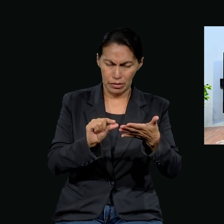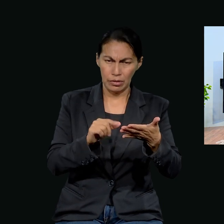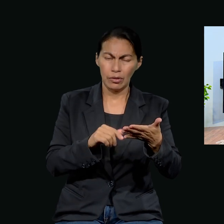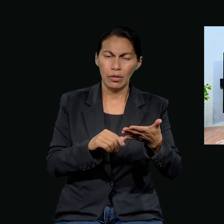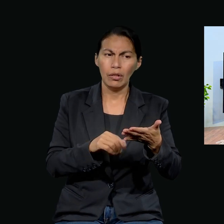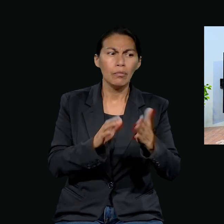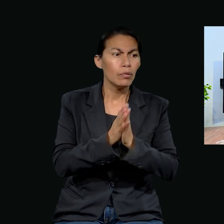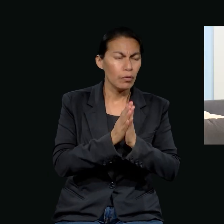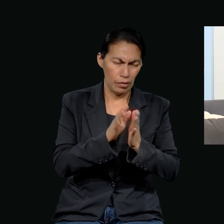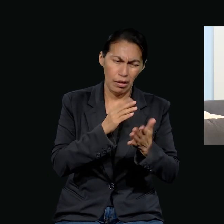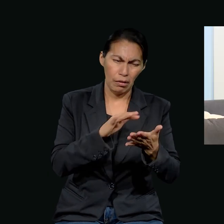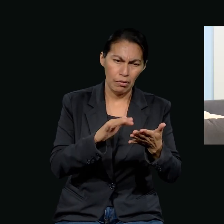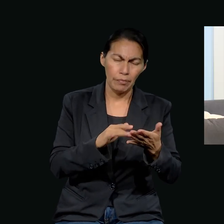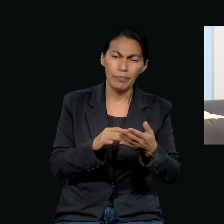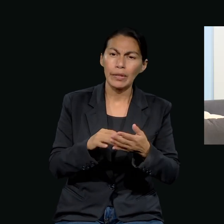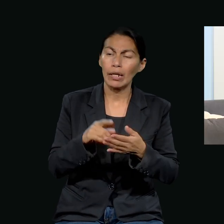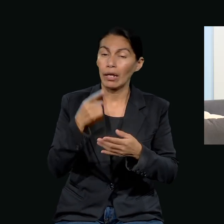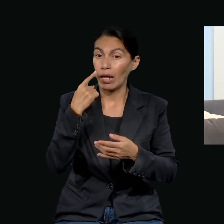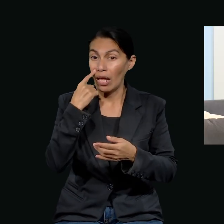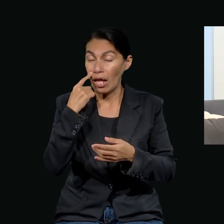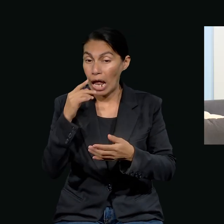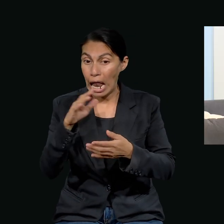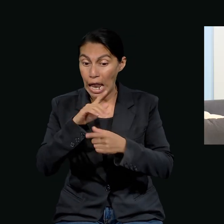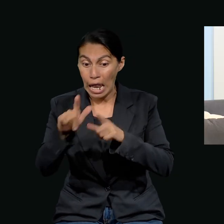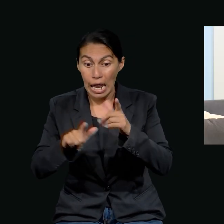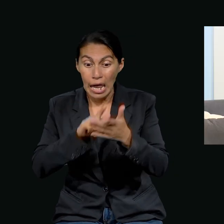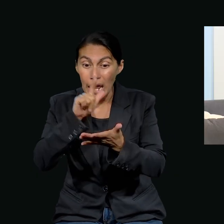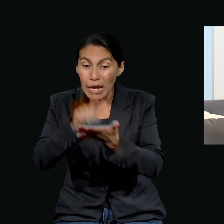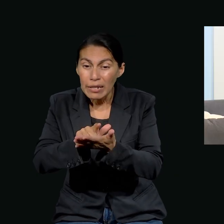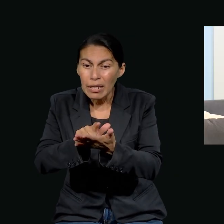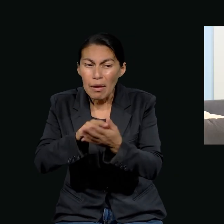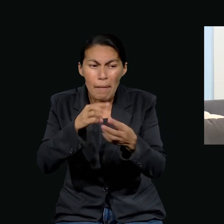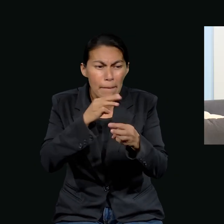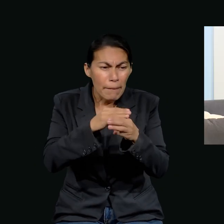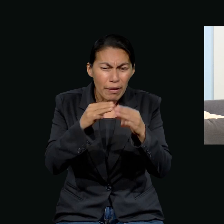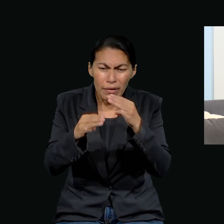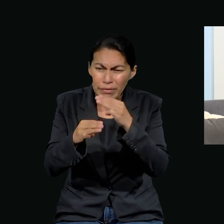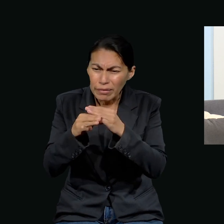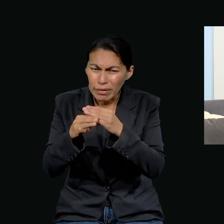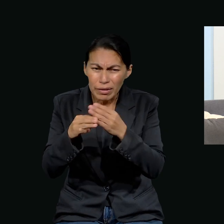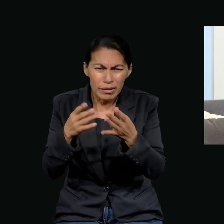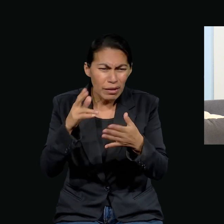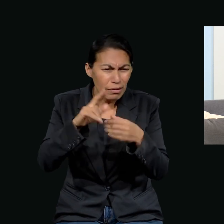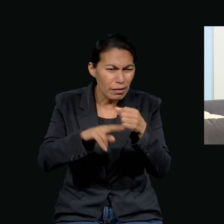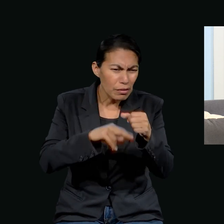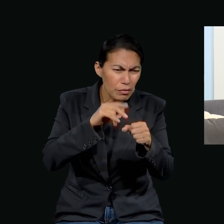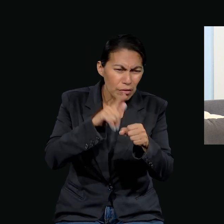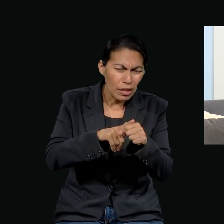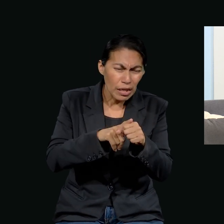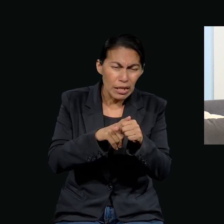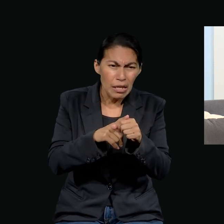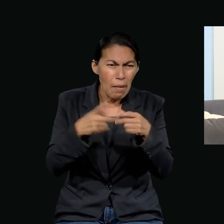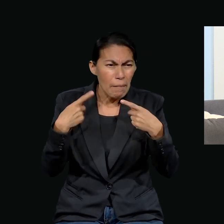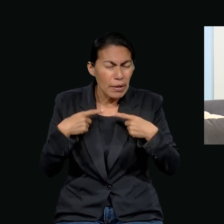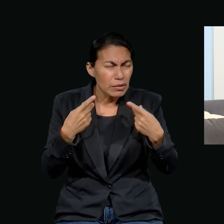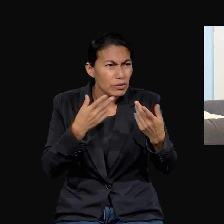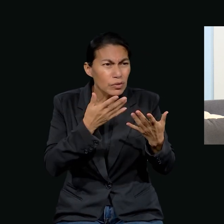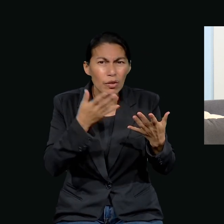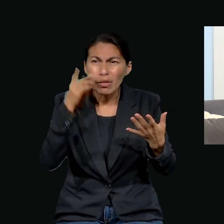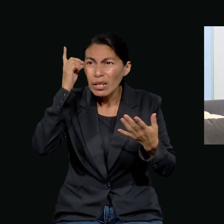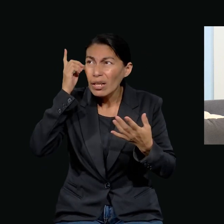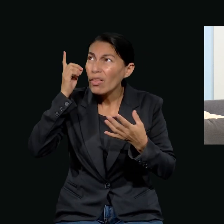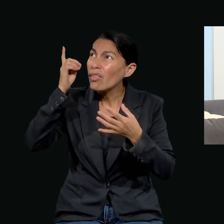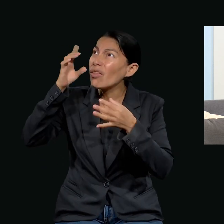impactó de verdad. Dice... Por favor. Sí, al espaciarse en las leyes de la materia y de la naturaleza, muchos pierden de